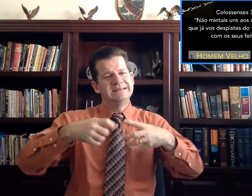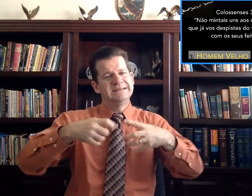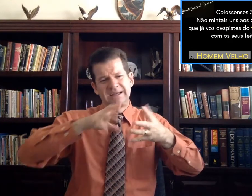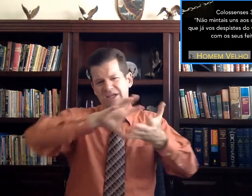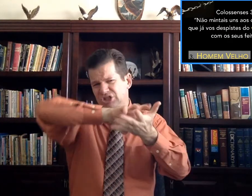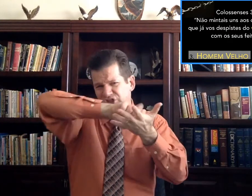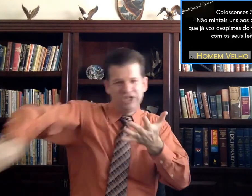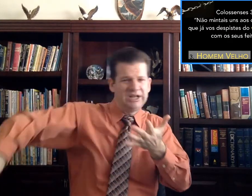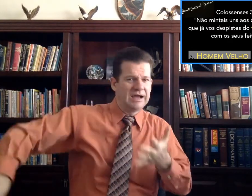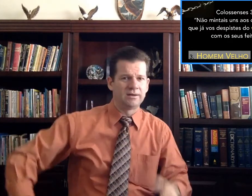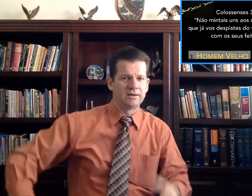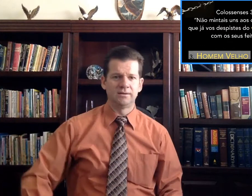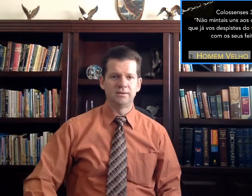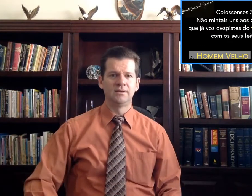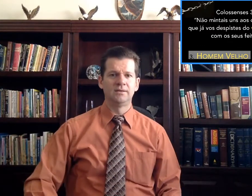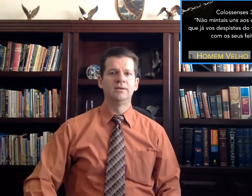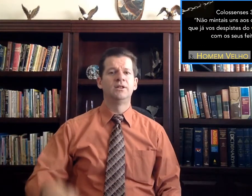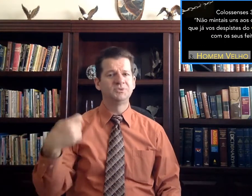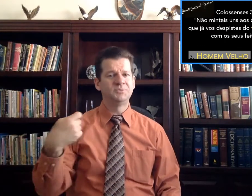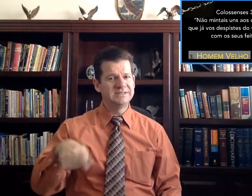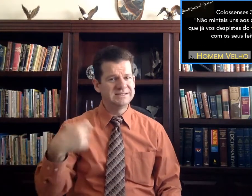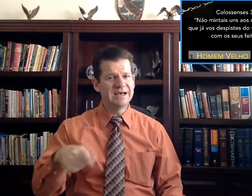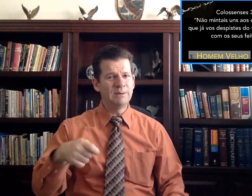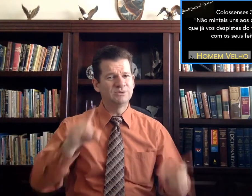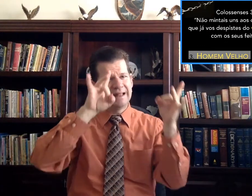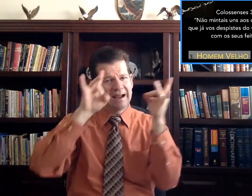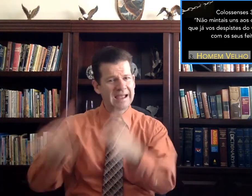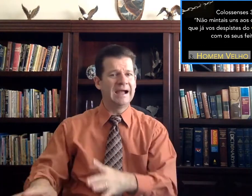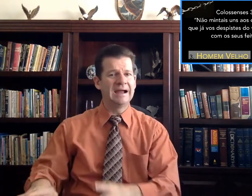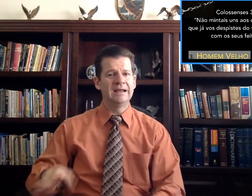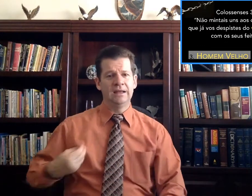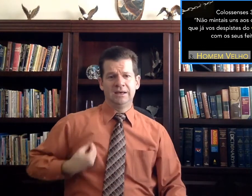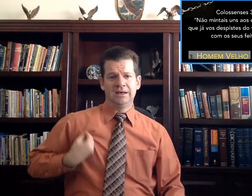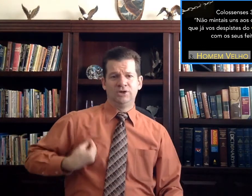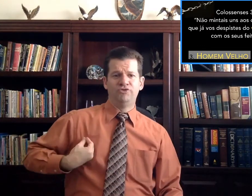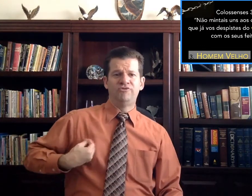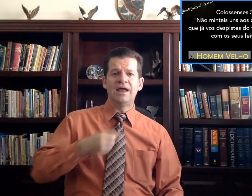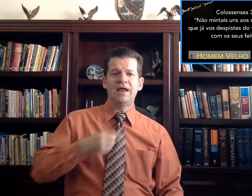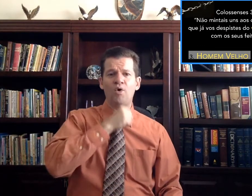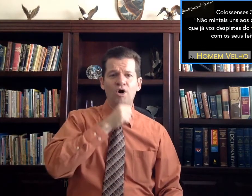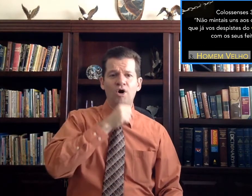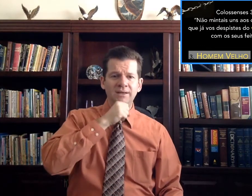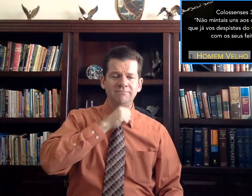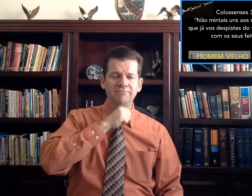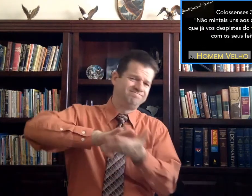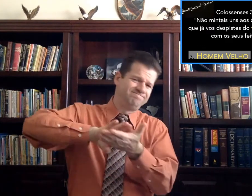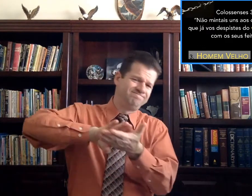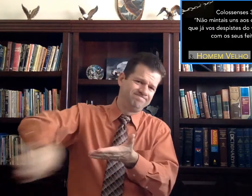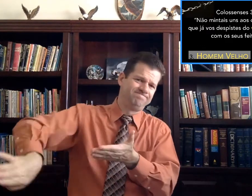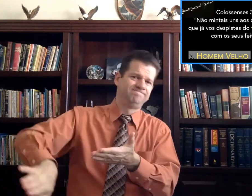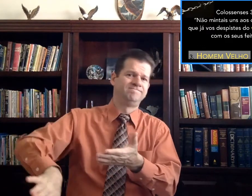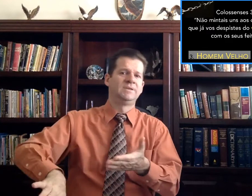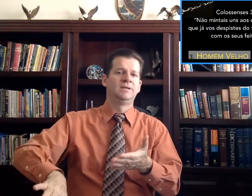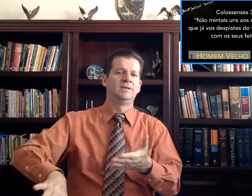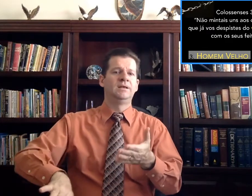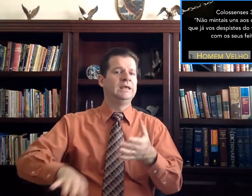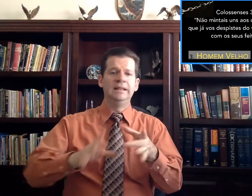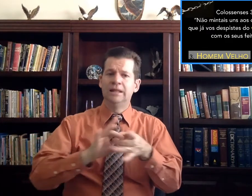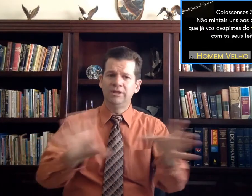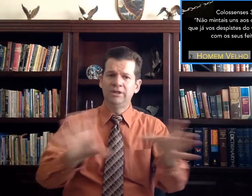precisa tirar. Nós precisamos largar do velho homem e não